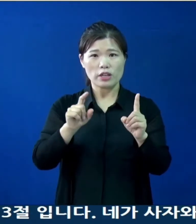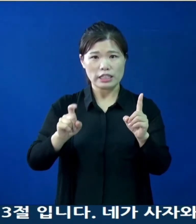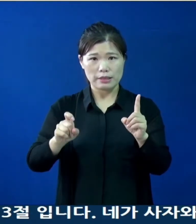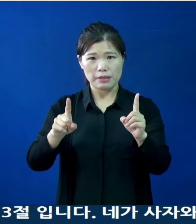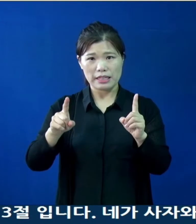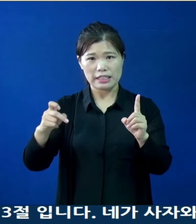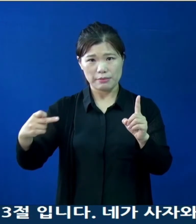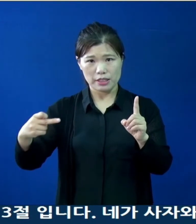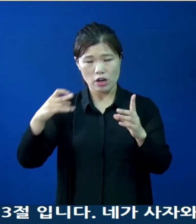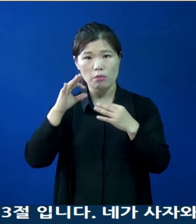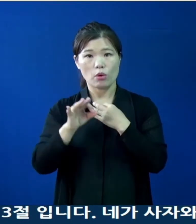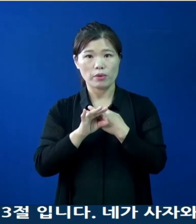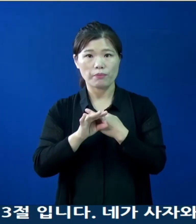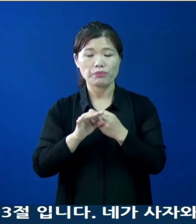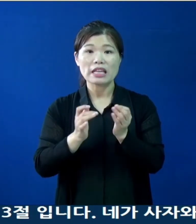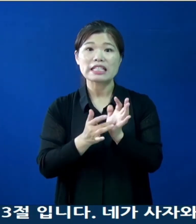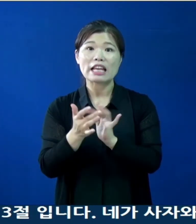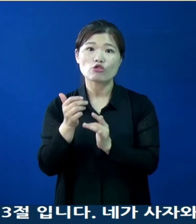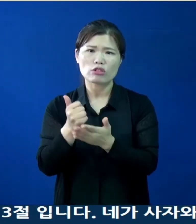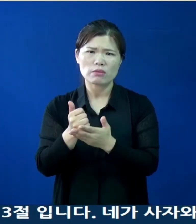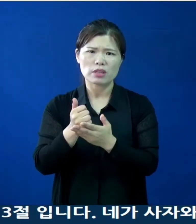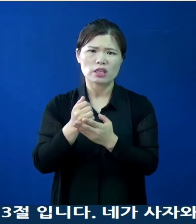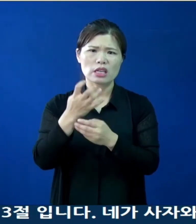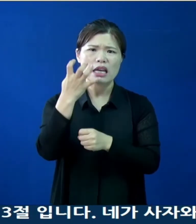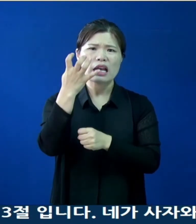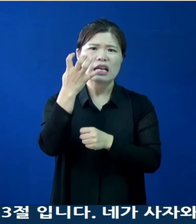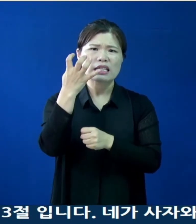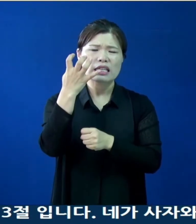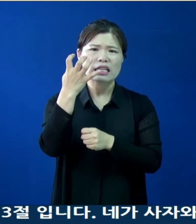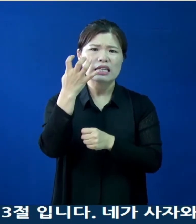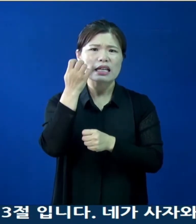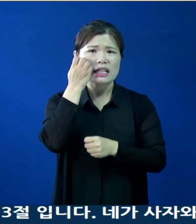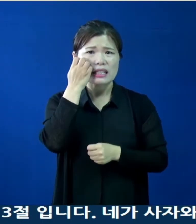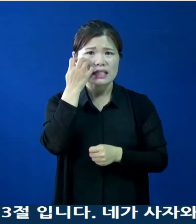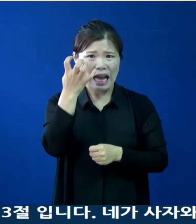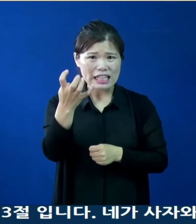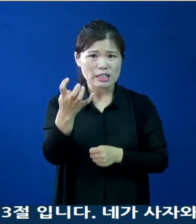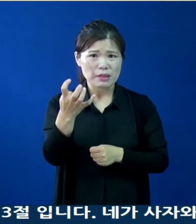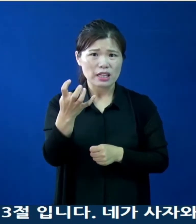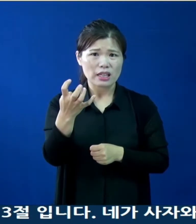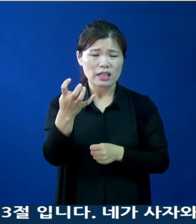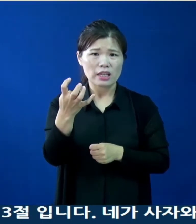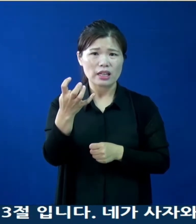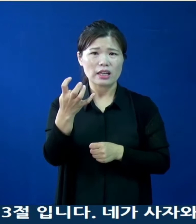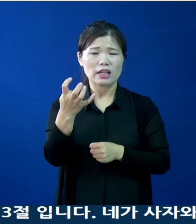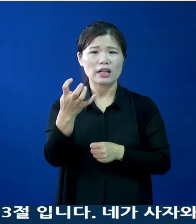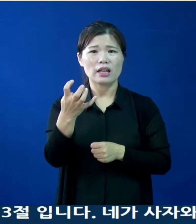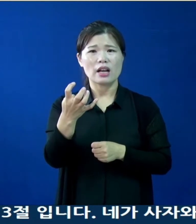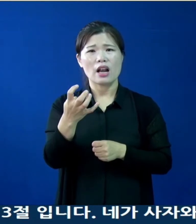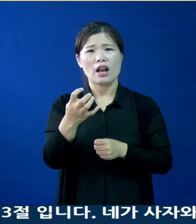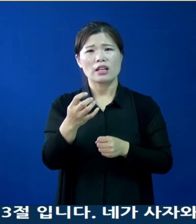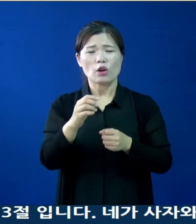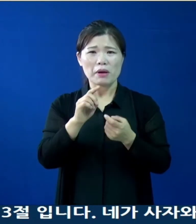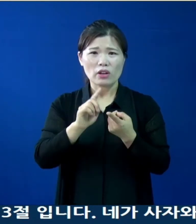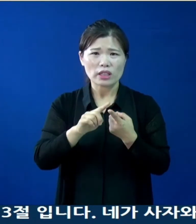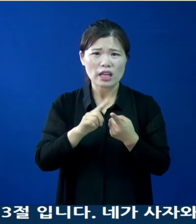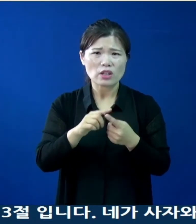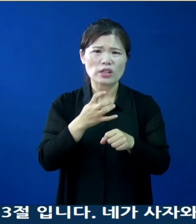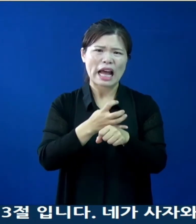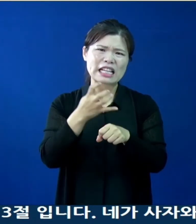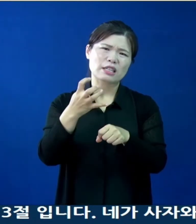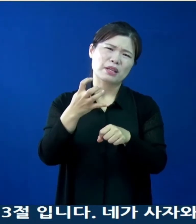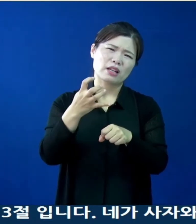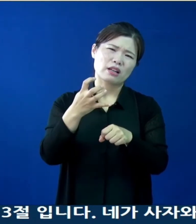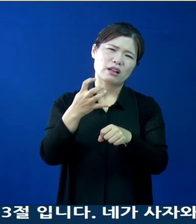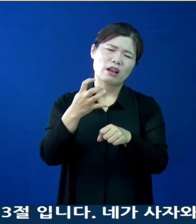예수님이 40일 동안 광야에서 금식하며 기도하실 때 사단이 나타나서 예수님을